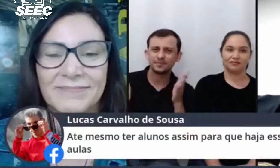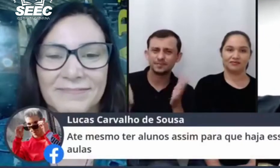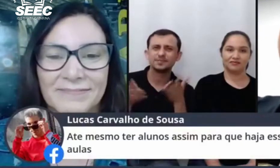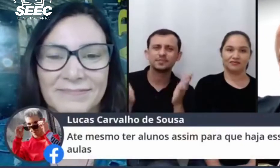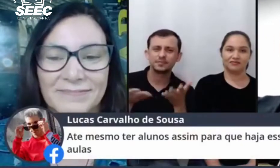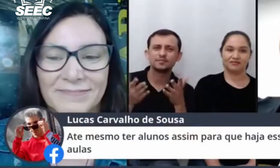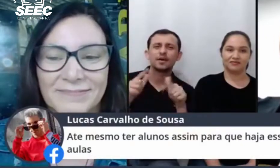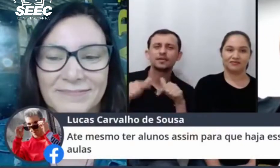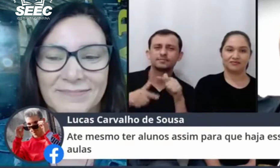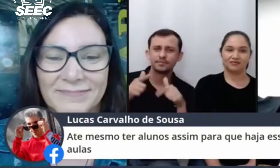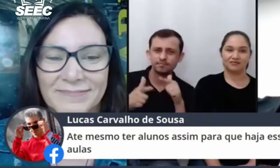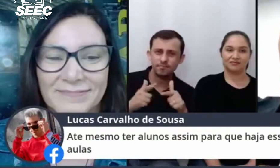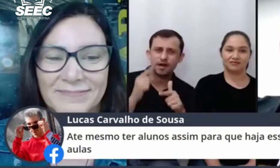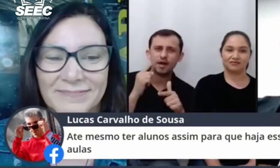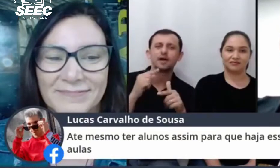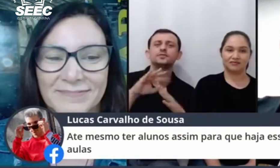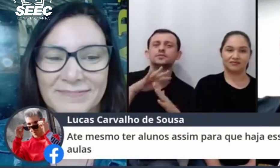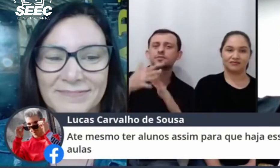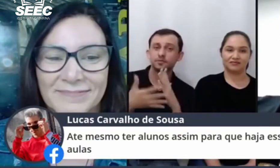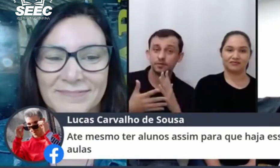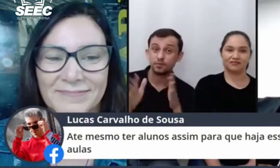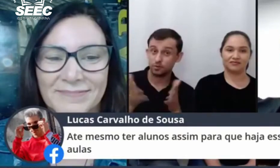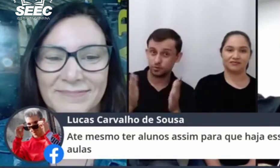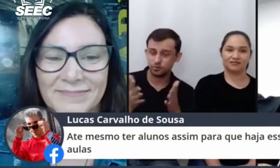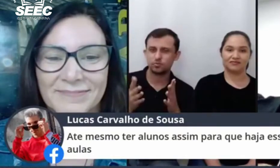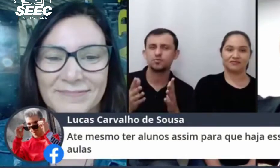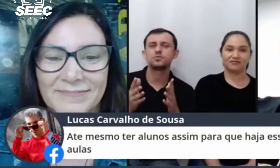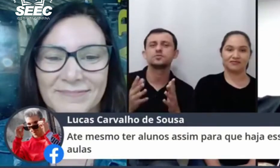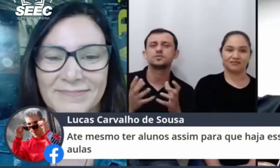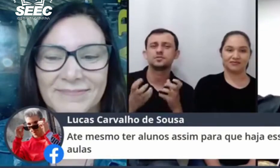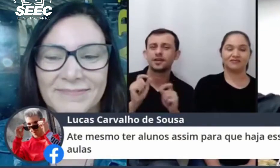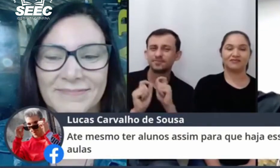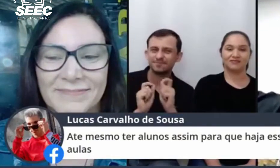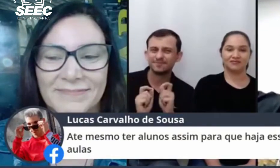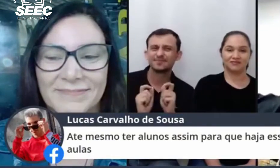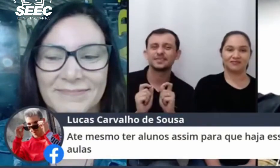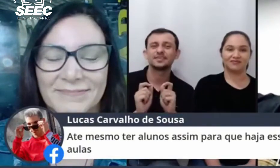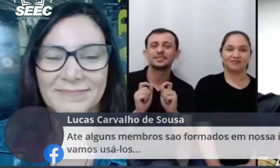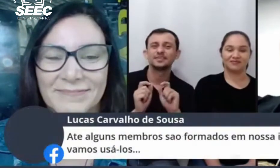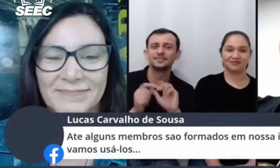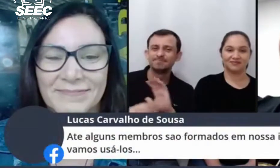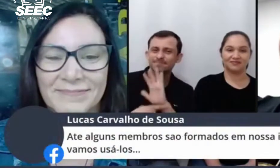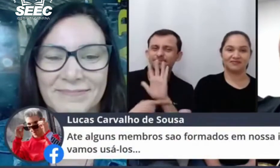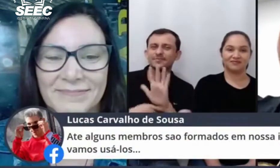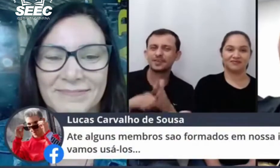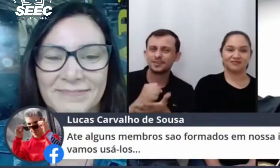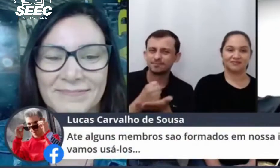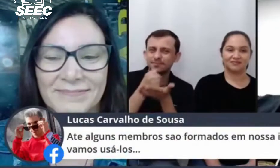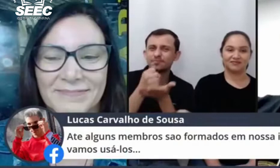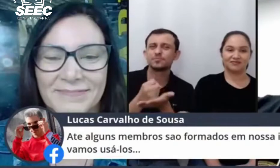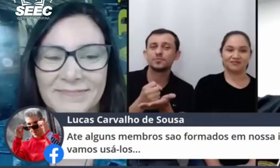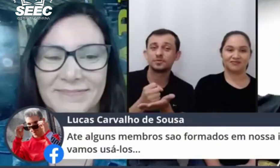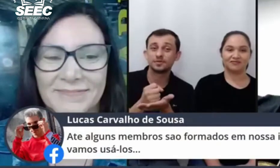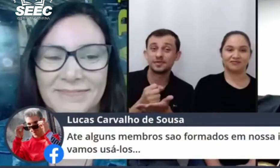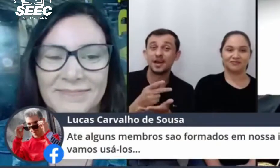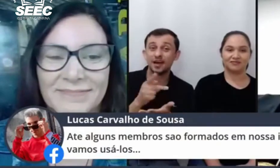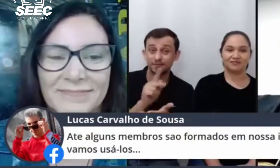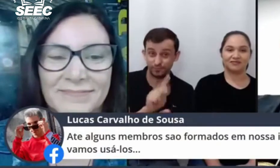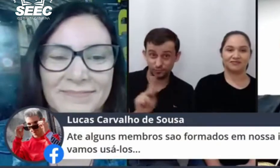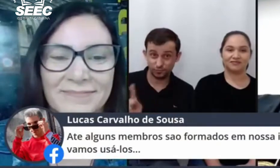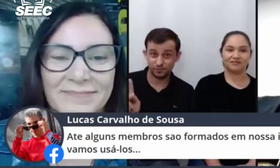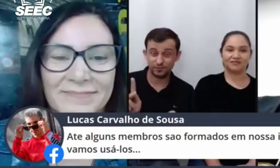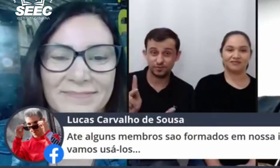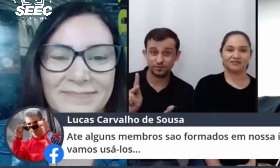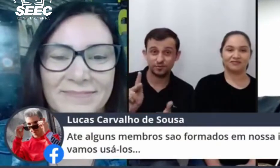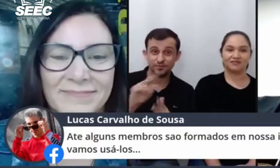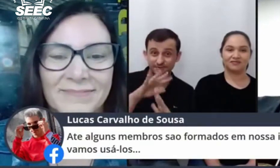desejo, né? Com os professores nossos da igreja, a Aline e Rafael, a gente tem uma intimidade muito grande e traça planos sobre isso, né? Eu, às